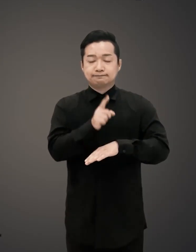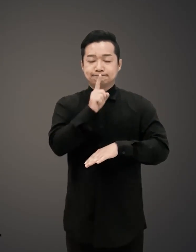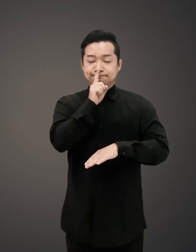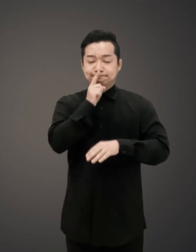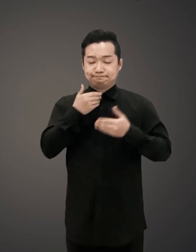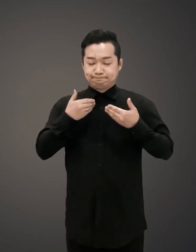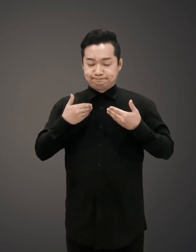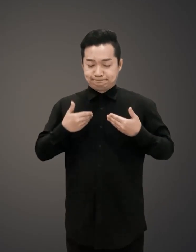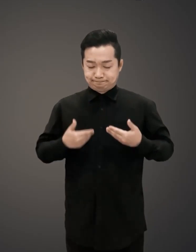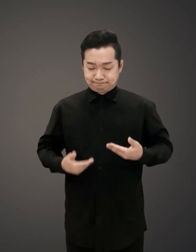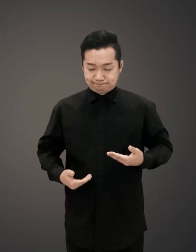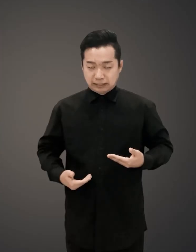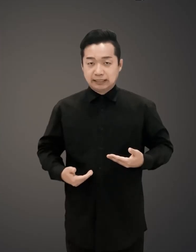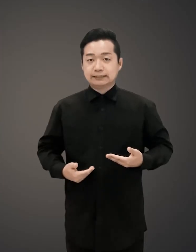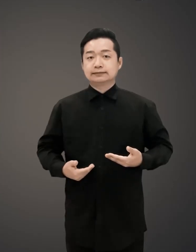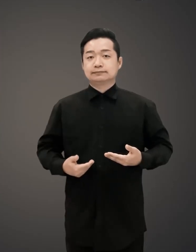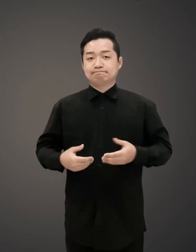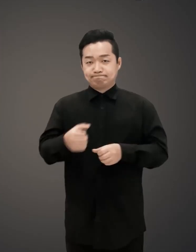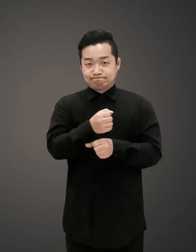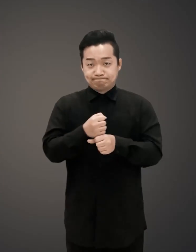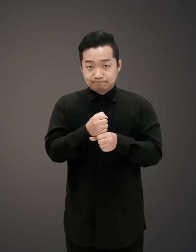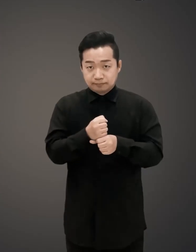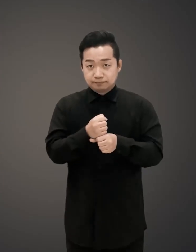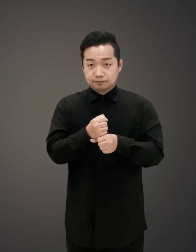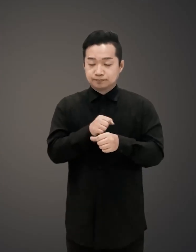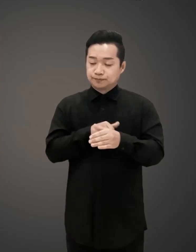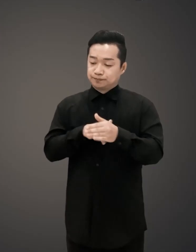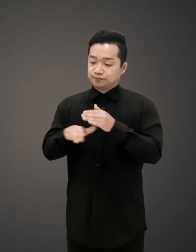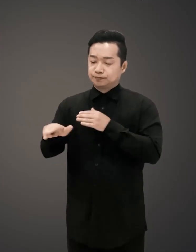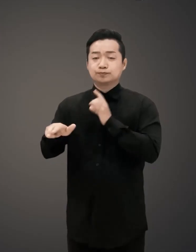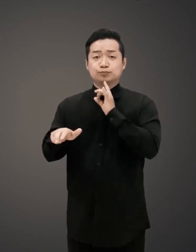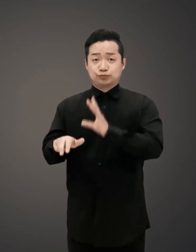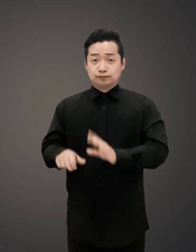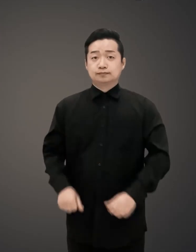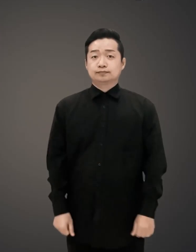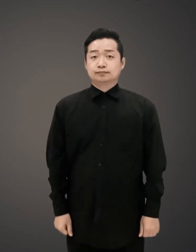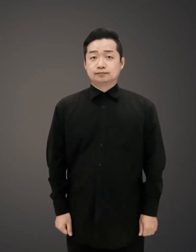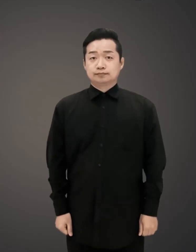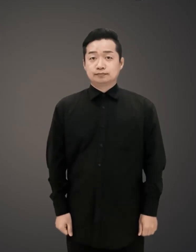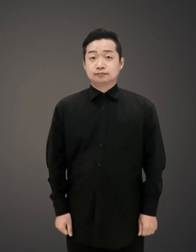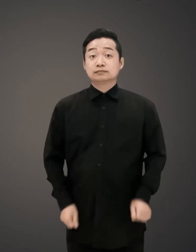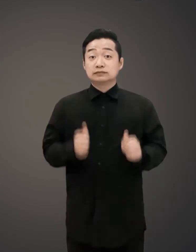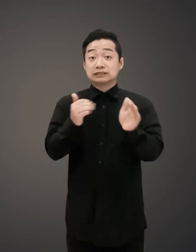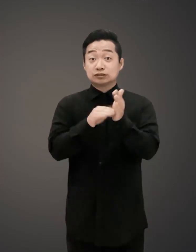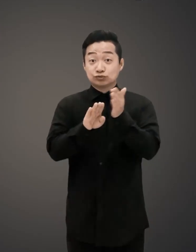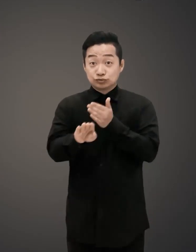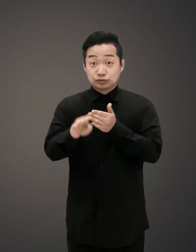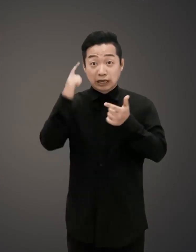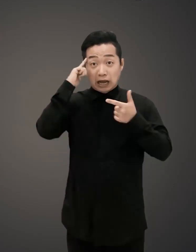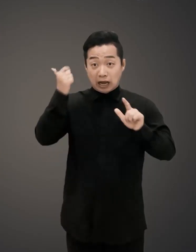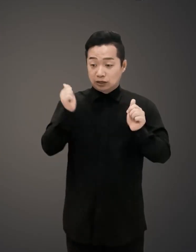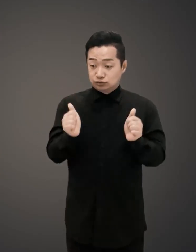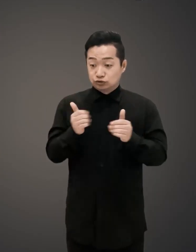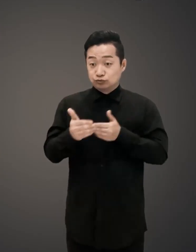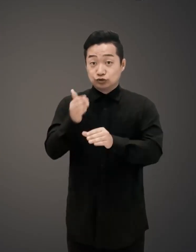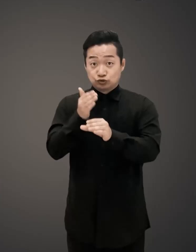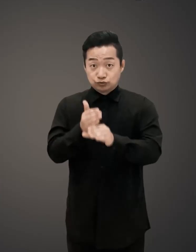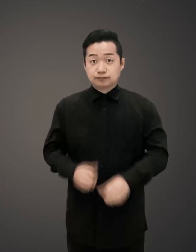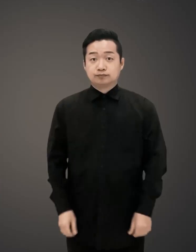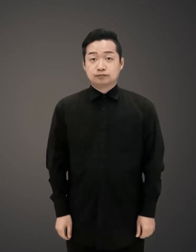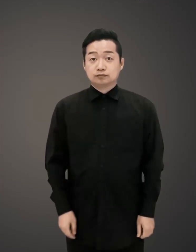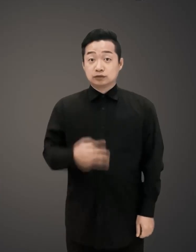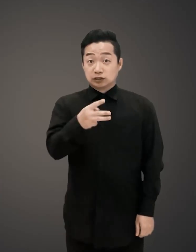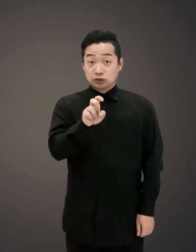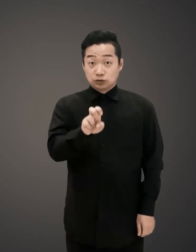않고 조용히 자신의 짐을 챙겨 법정의 뒷길로 나설 뿐이었다. 재판이 끝나고 항소를